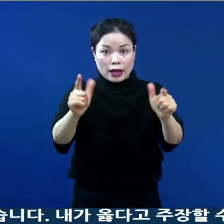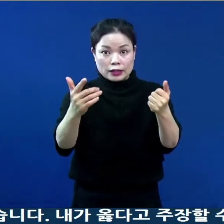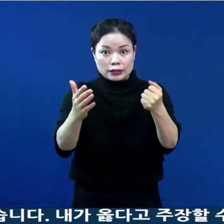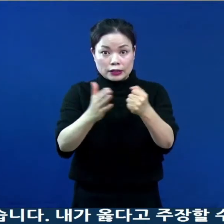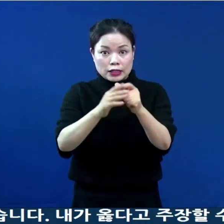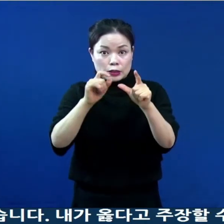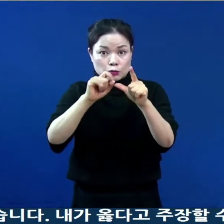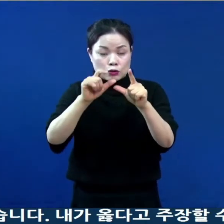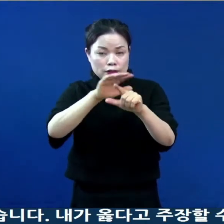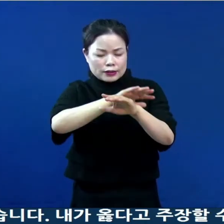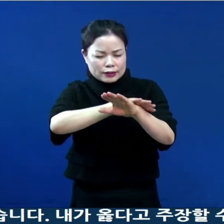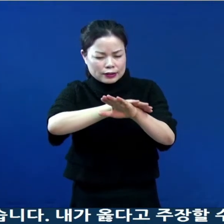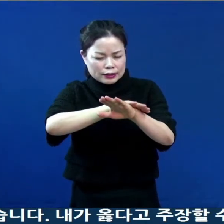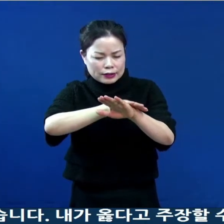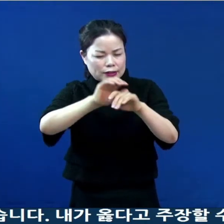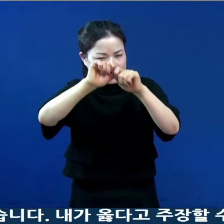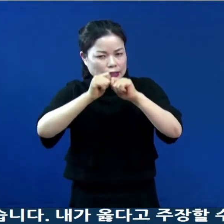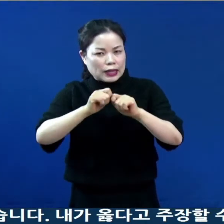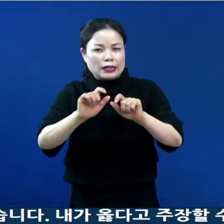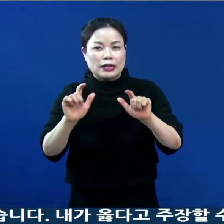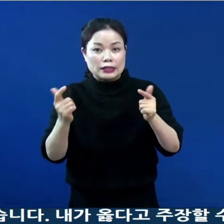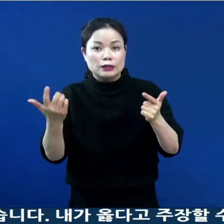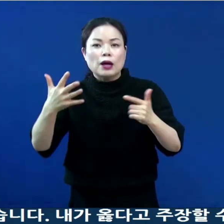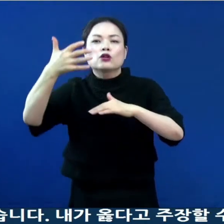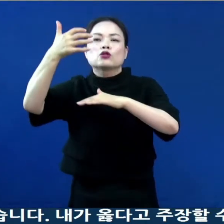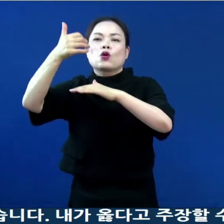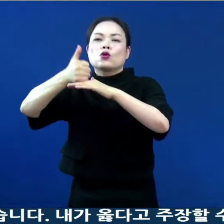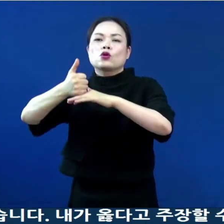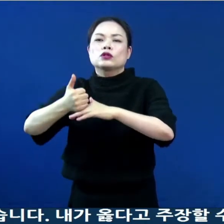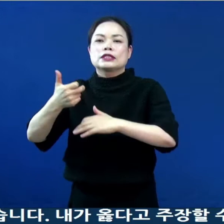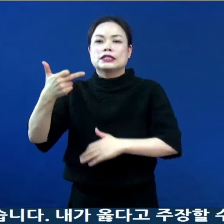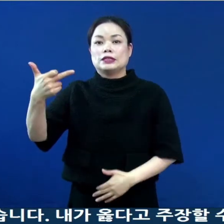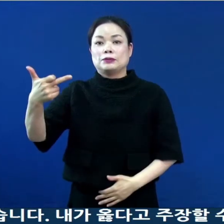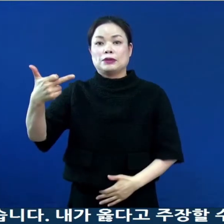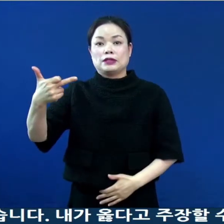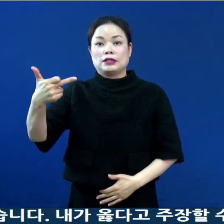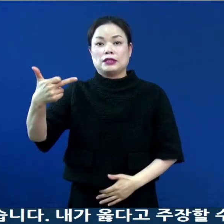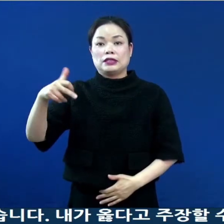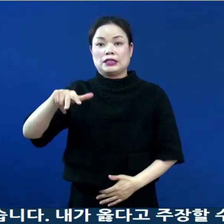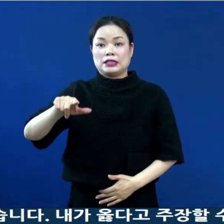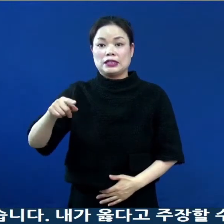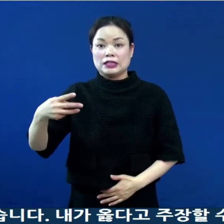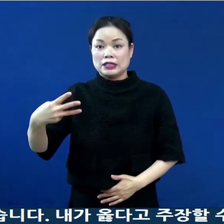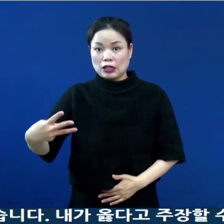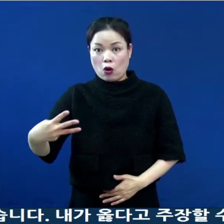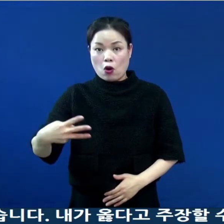이 부분을 자세히 다루지 않지만, 결론은 17절에서 시편 기자는